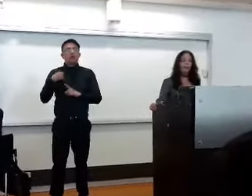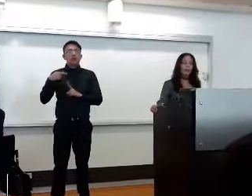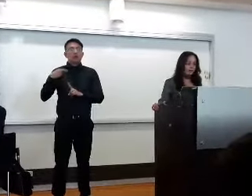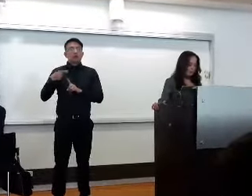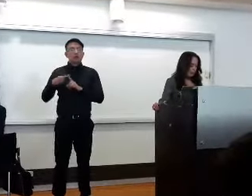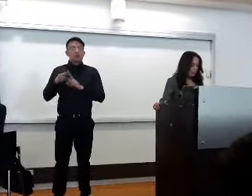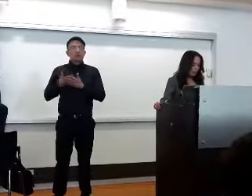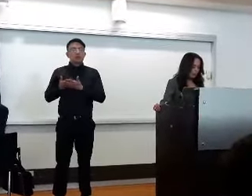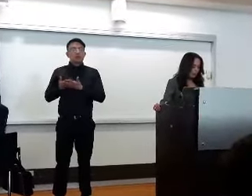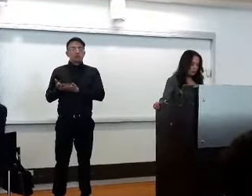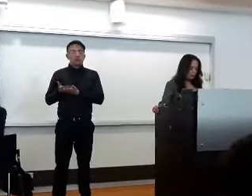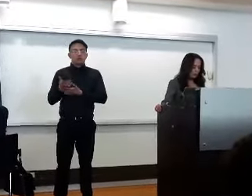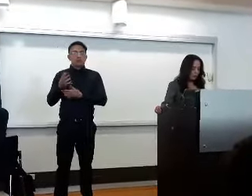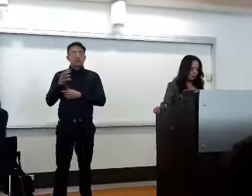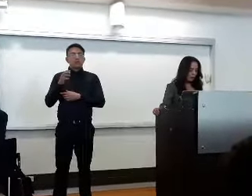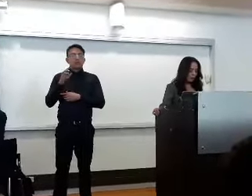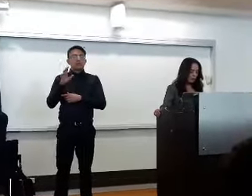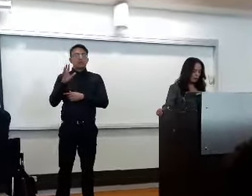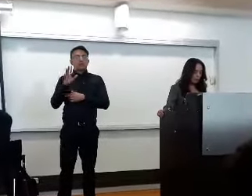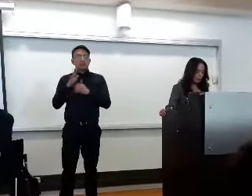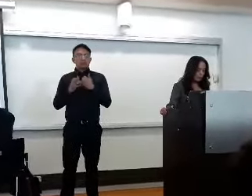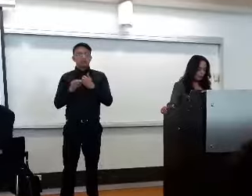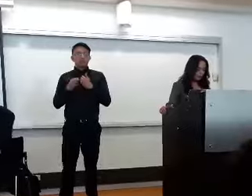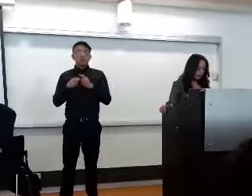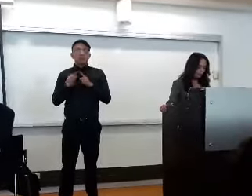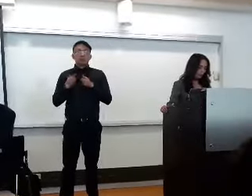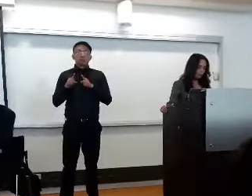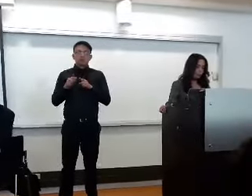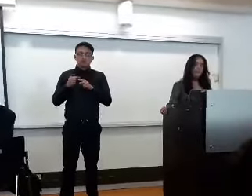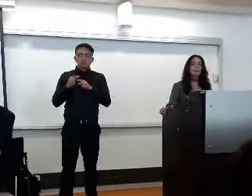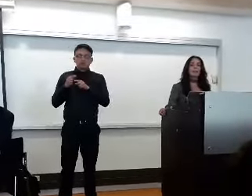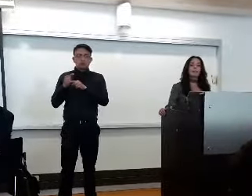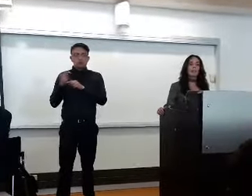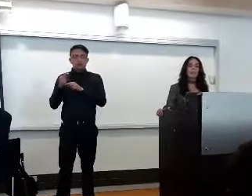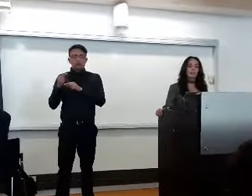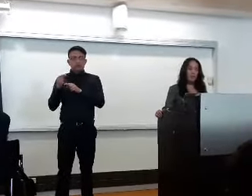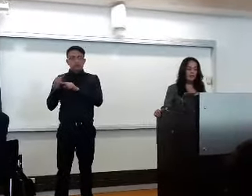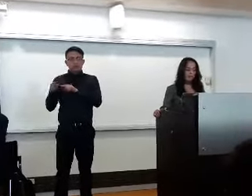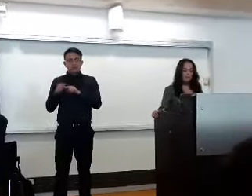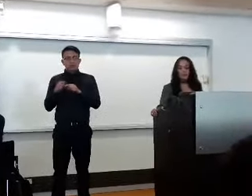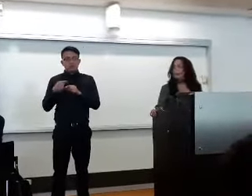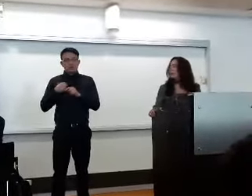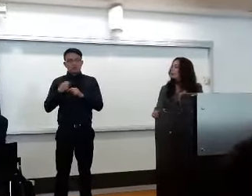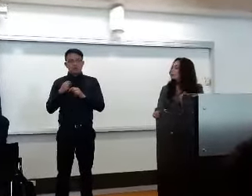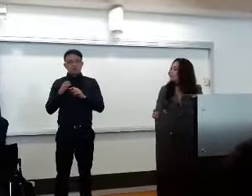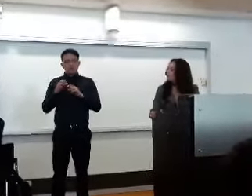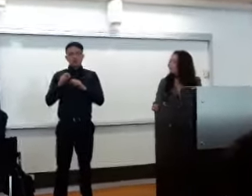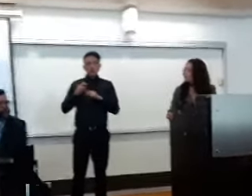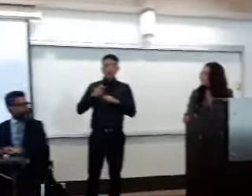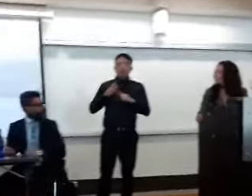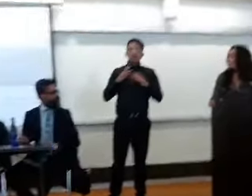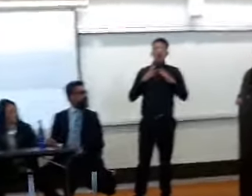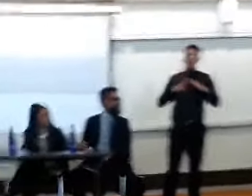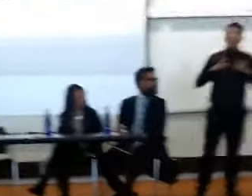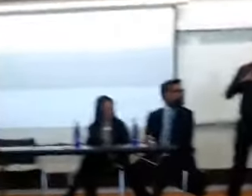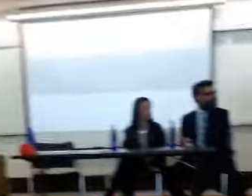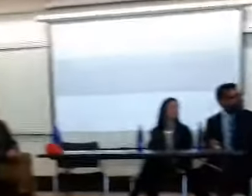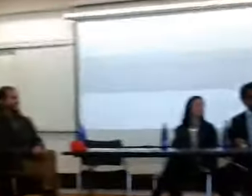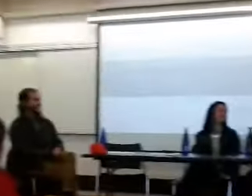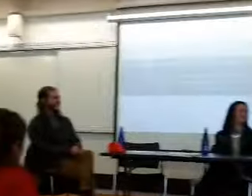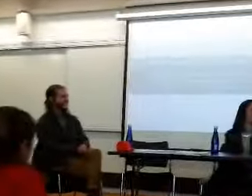del país y consultor, miembro del comité redactor del proyecto de ley de capacidad legal. Muchas gracias por aceptar